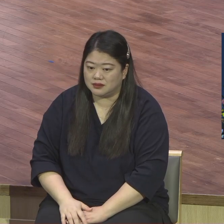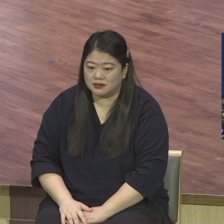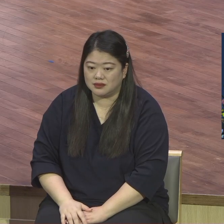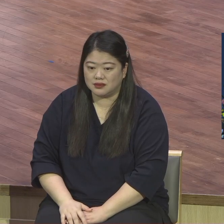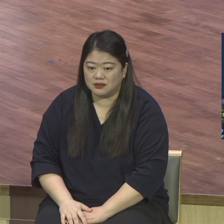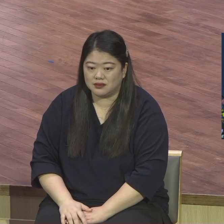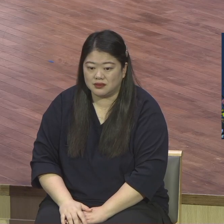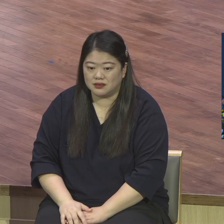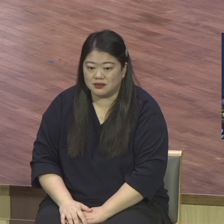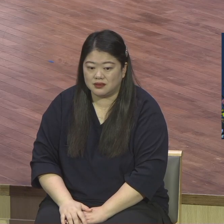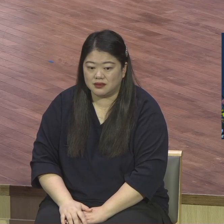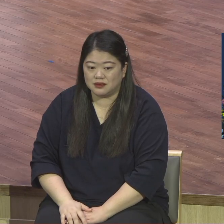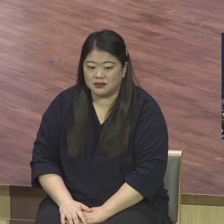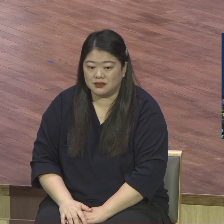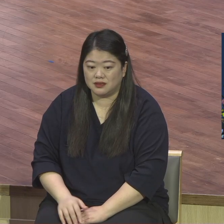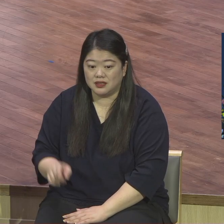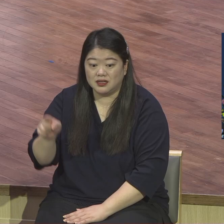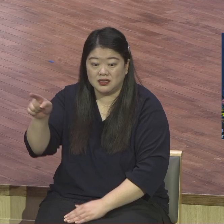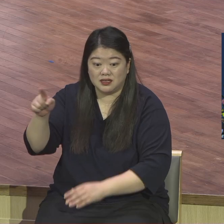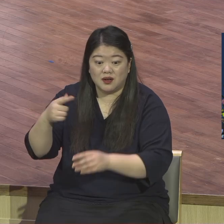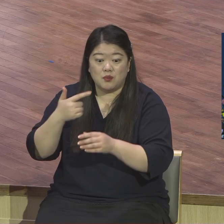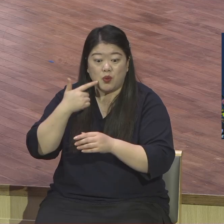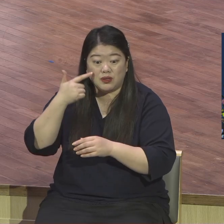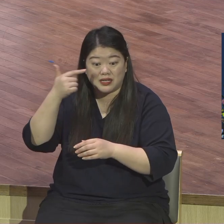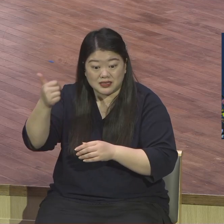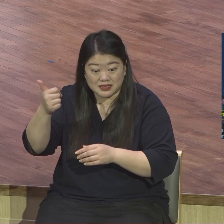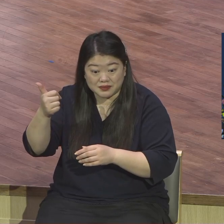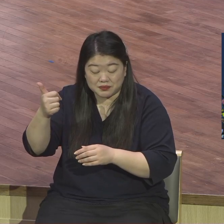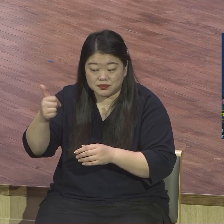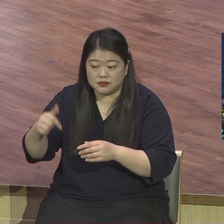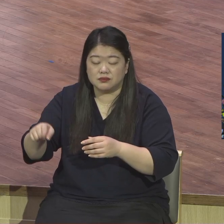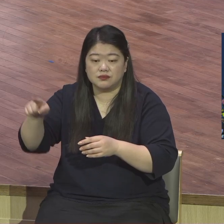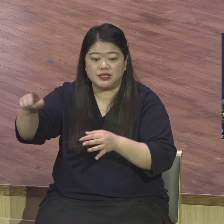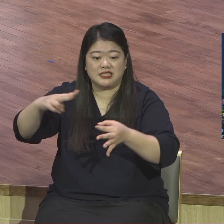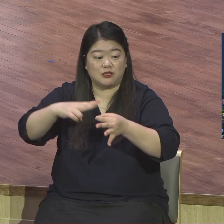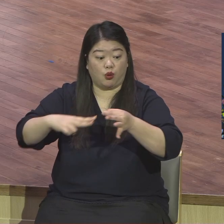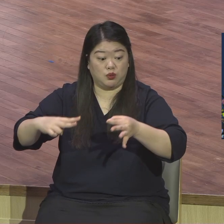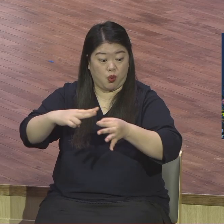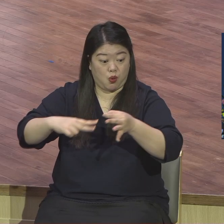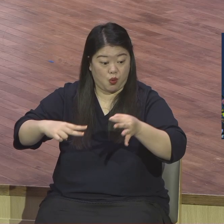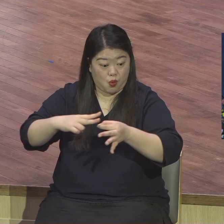저희 여의도에서 광화문에서 운동하는 그 목사